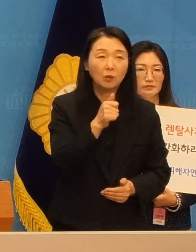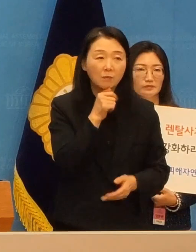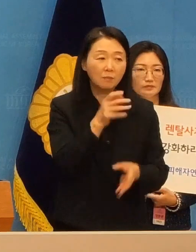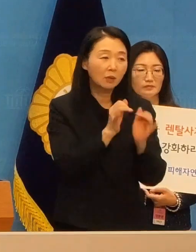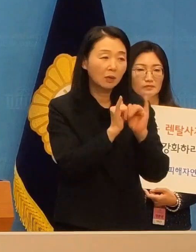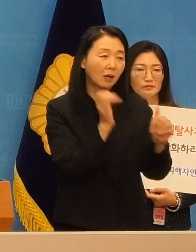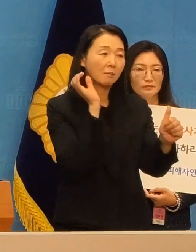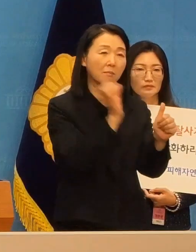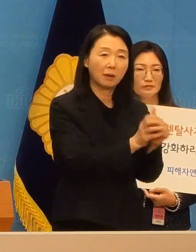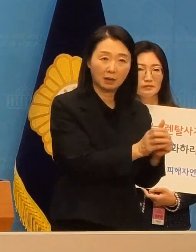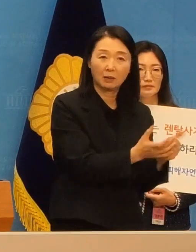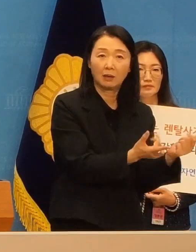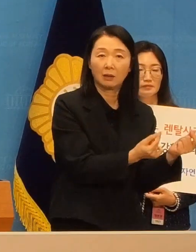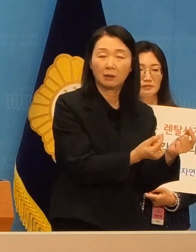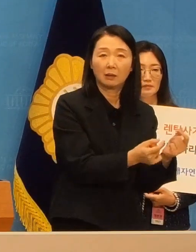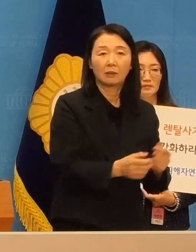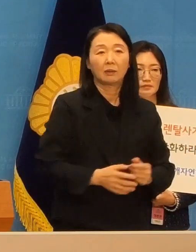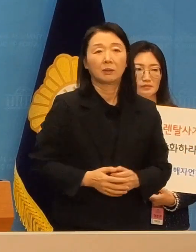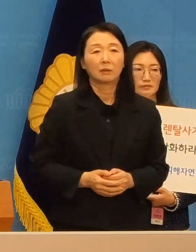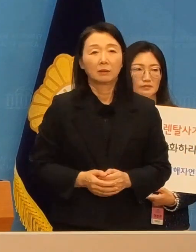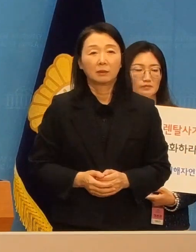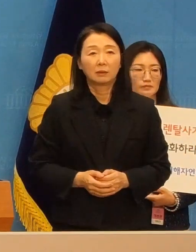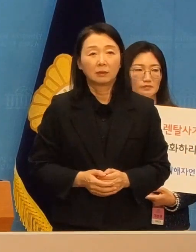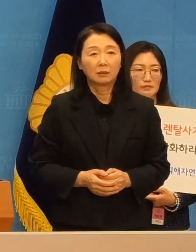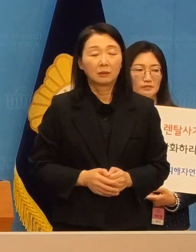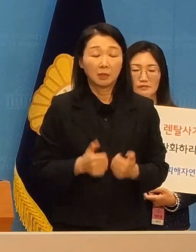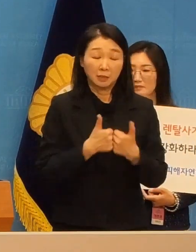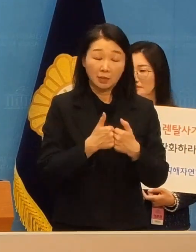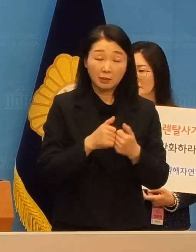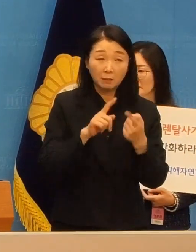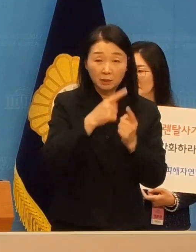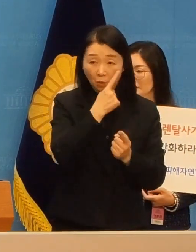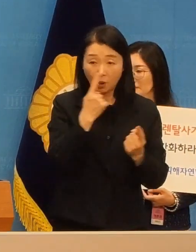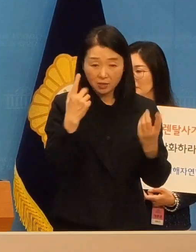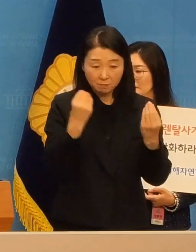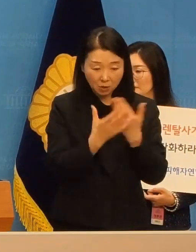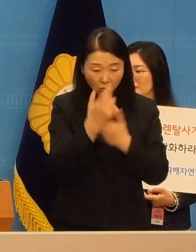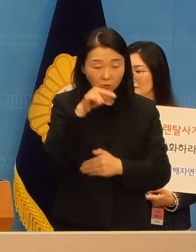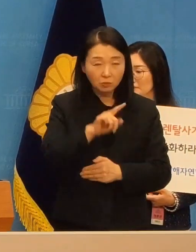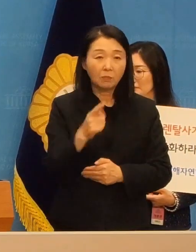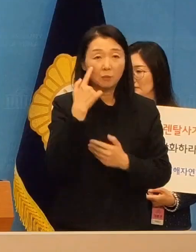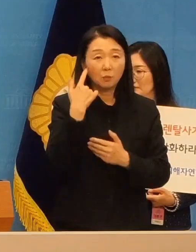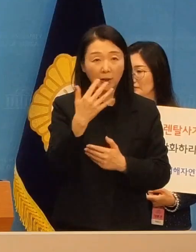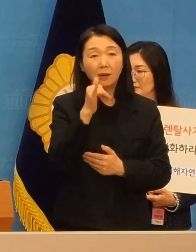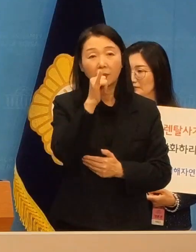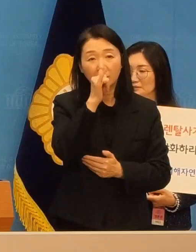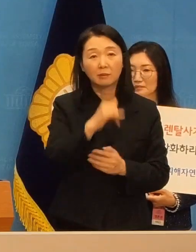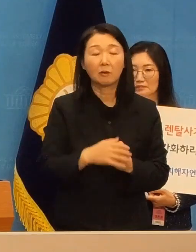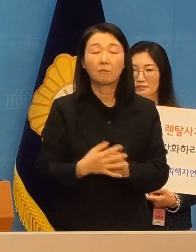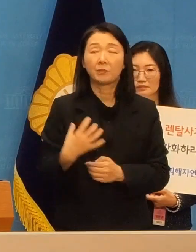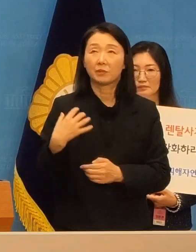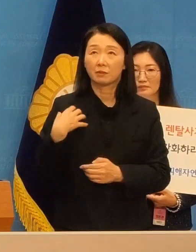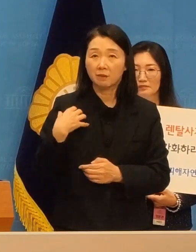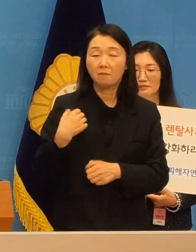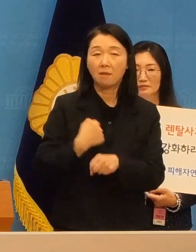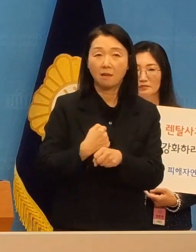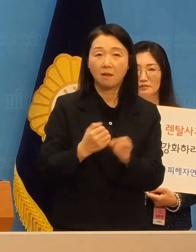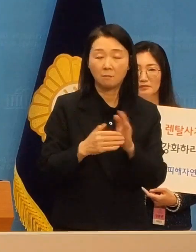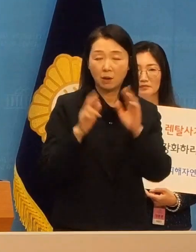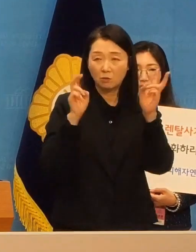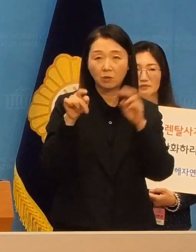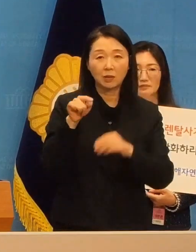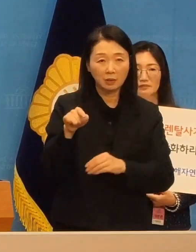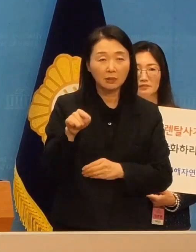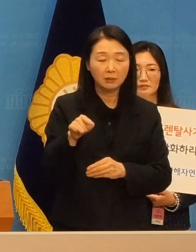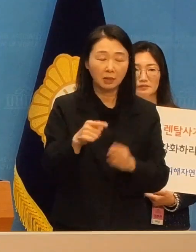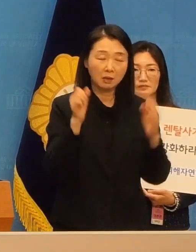소상공인에게 떠넘겨지고 있습니다. 상담하면서 확인한 공통점은 분명합니다. 책임을 져야 할 렌탈 업체는